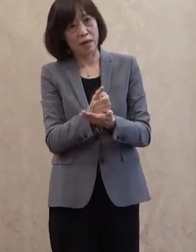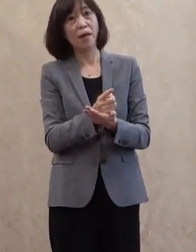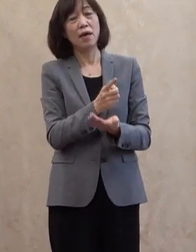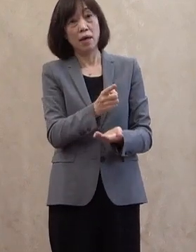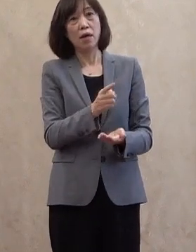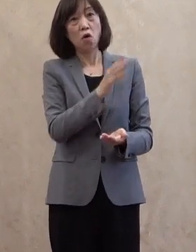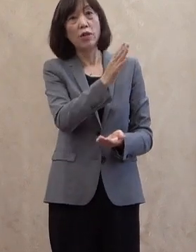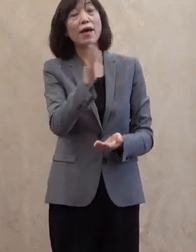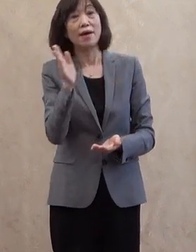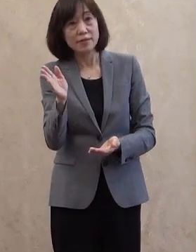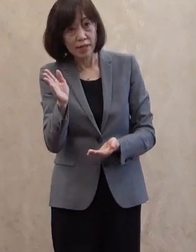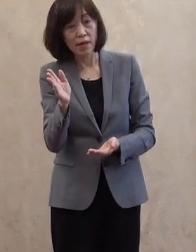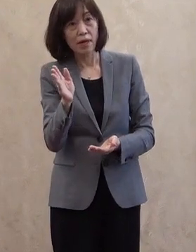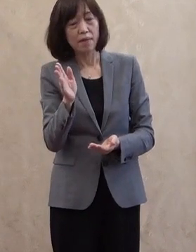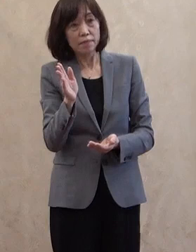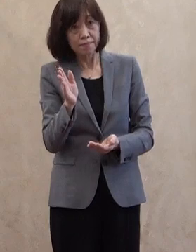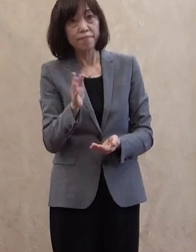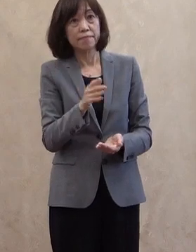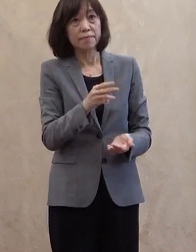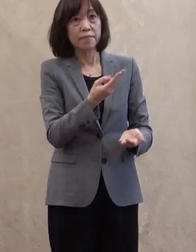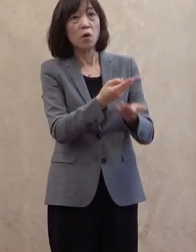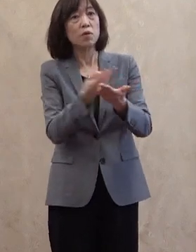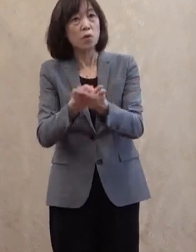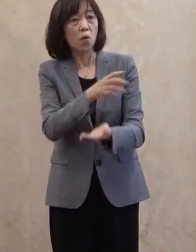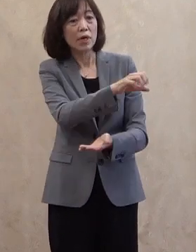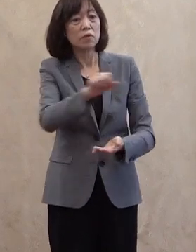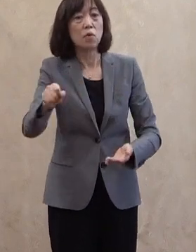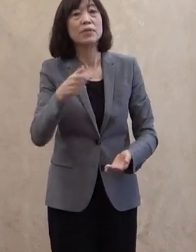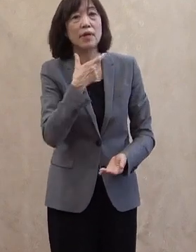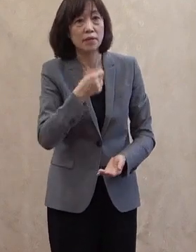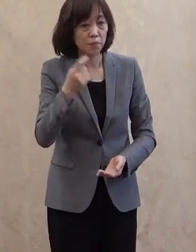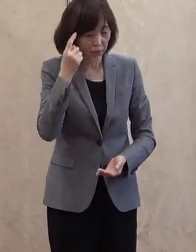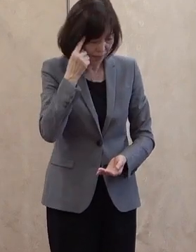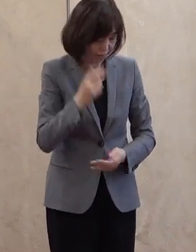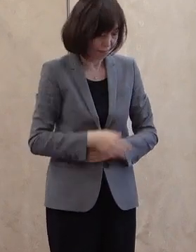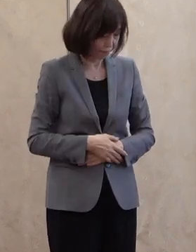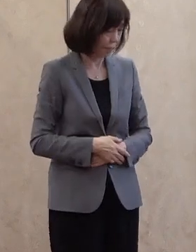そのお願いをして、この病床を確保していきたいと思っています。